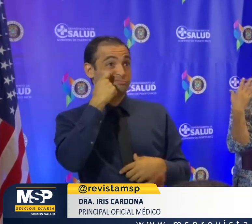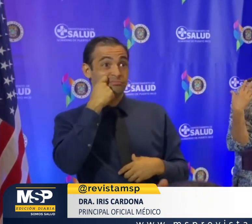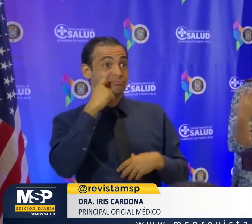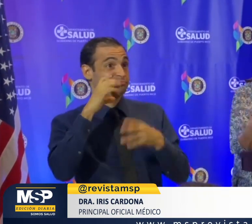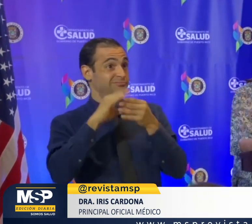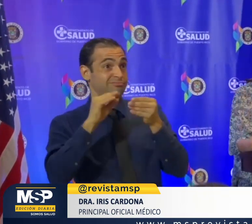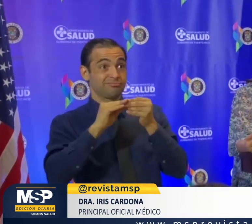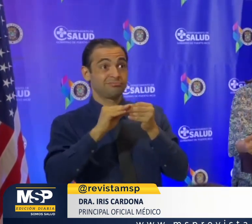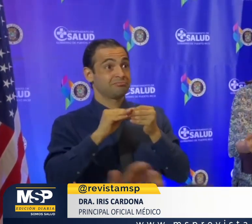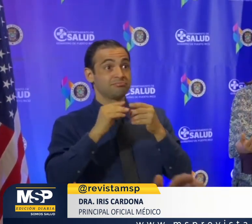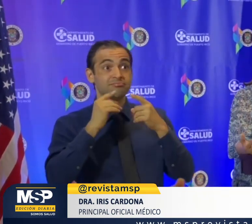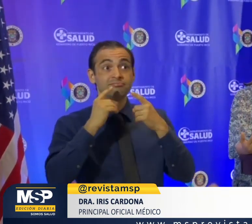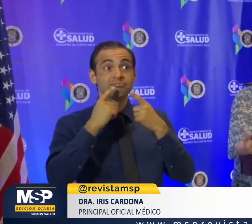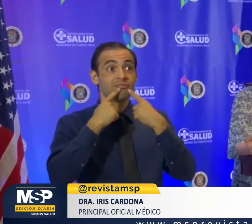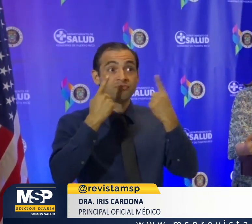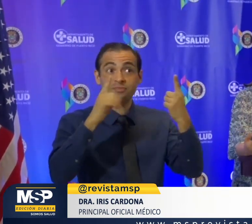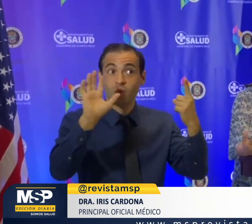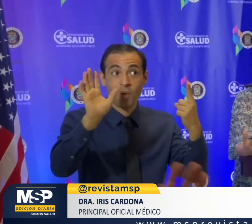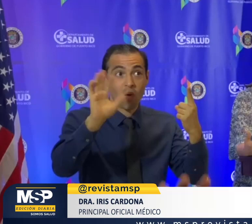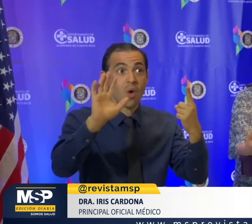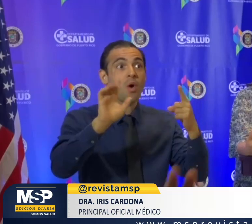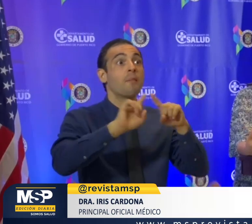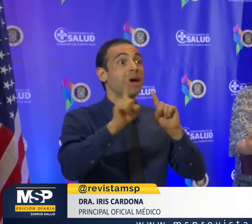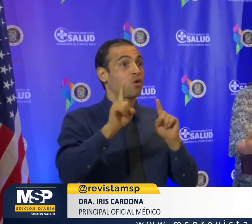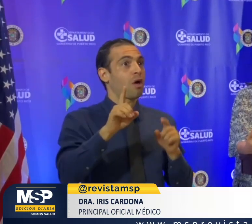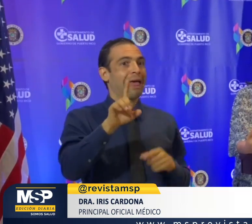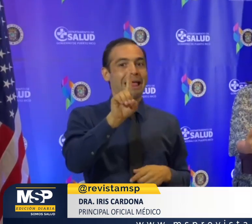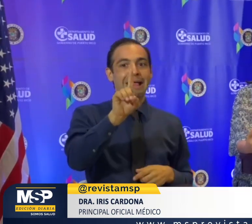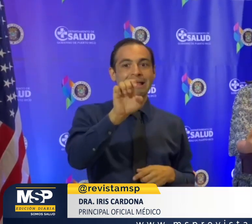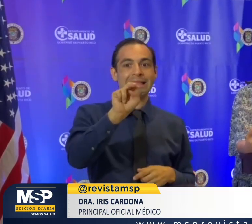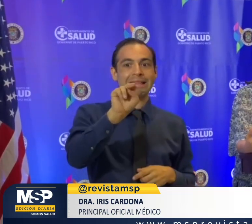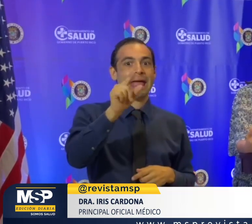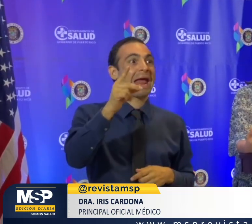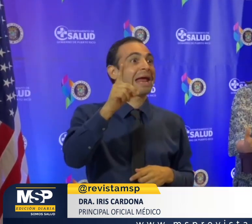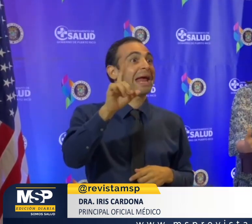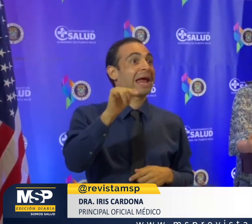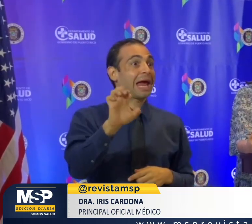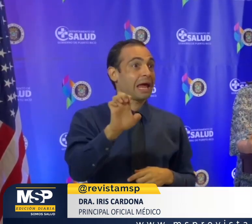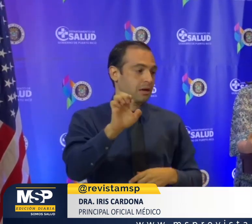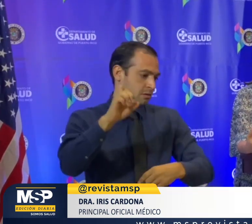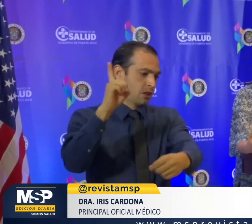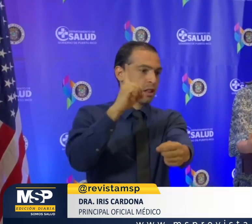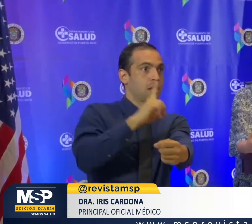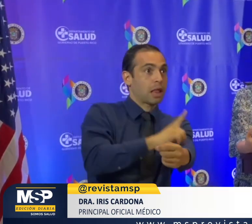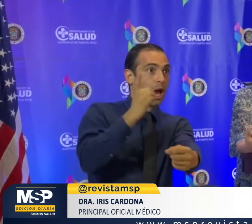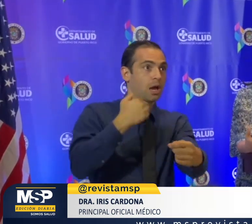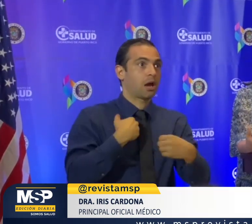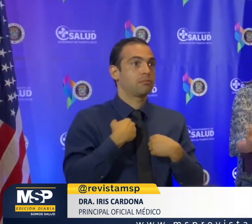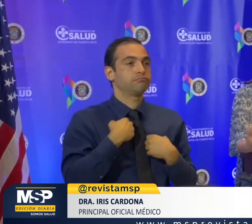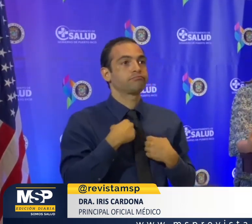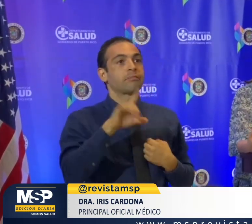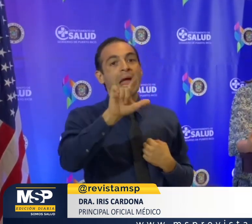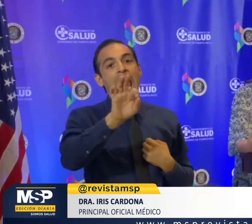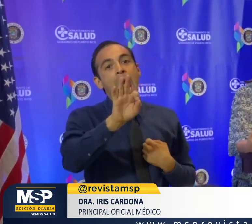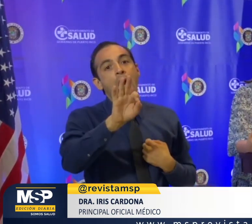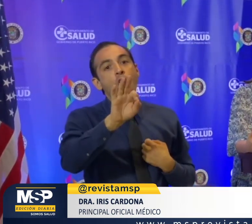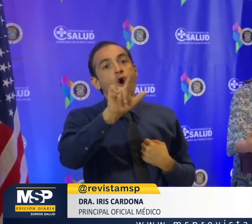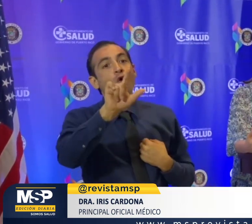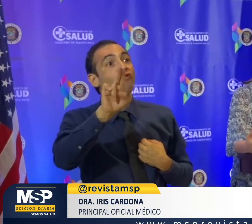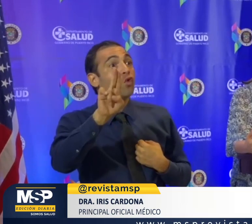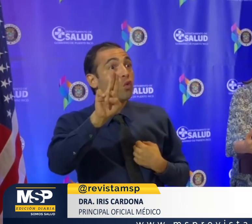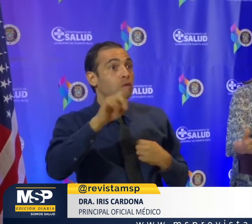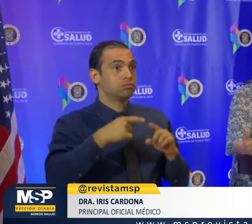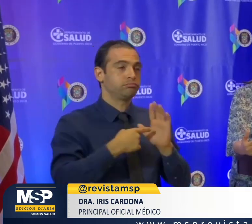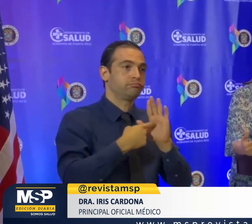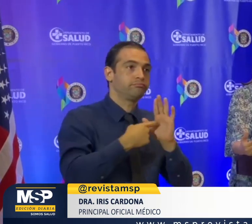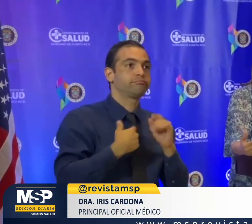en años anteriores hemos tenido problemas con dengue, hemos tenido problemas con influenza, hemos tenido problemas con ciertos tipos de